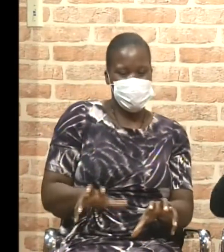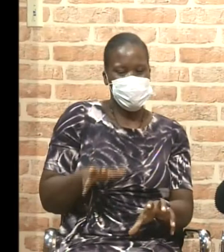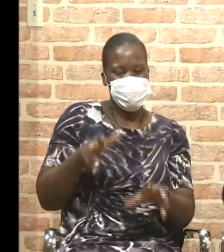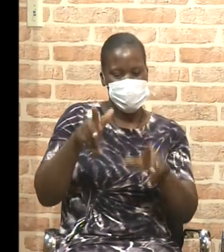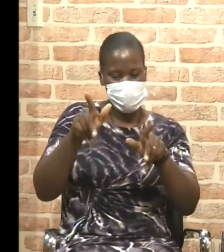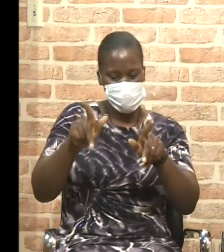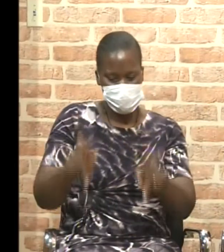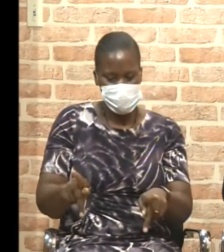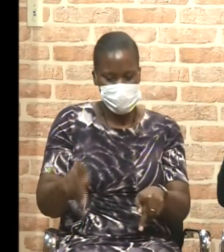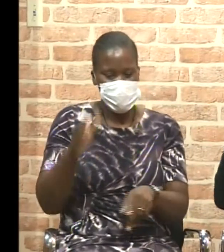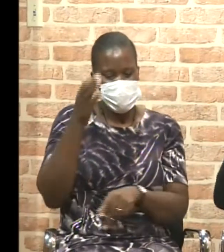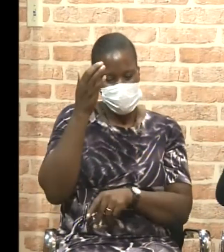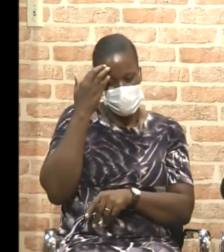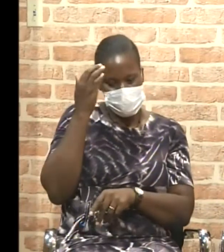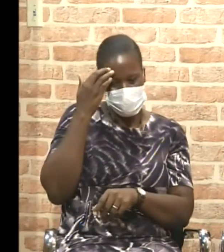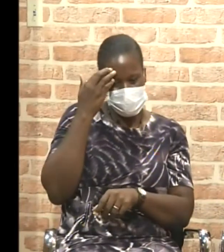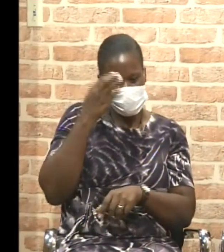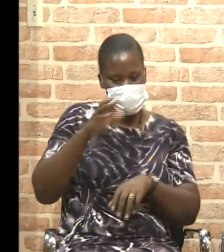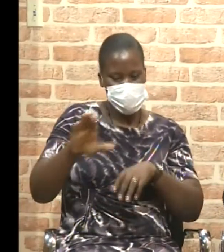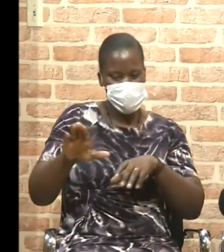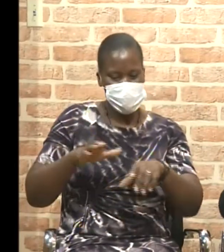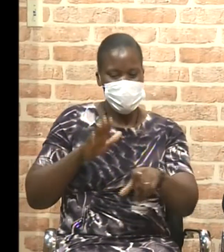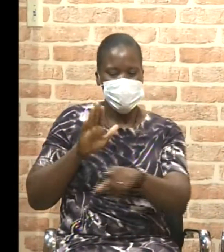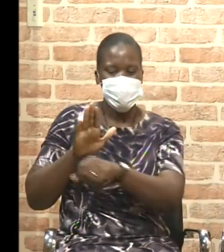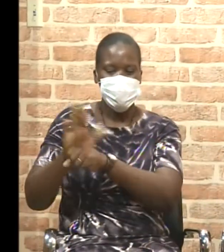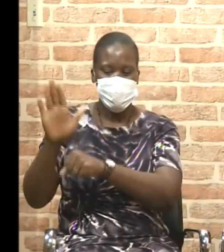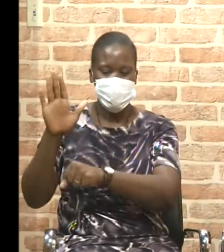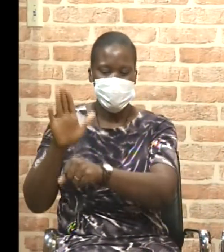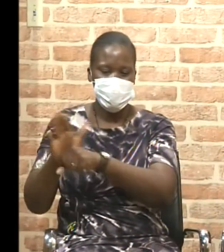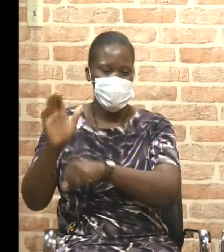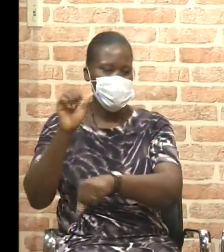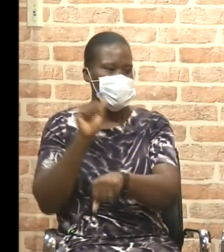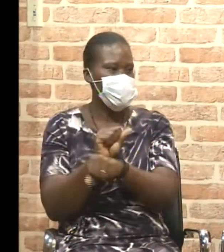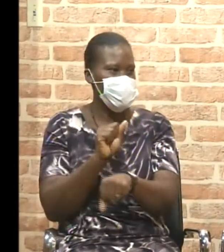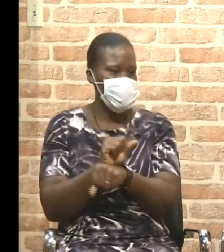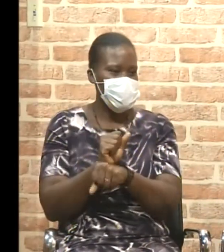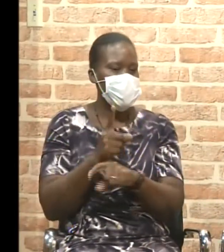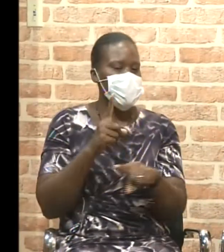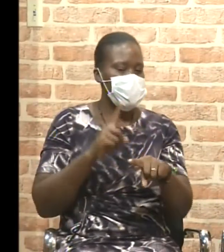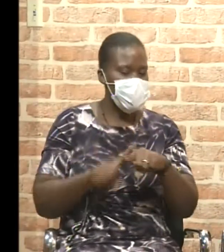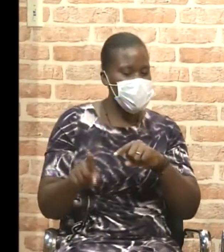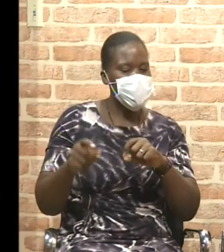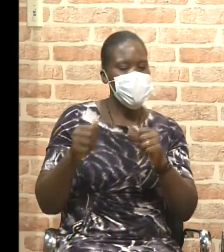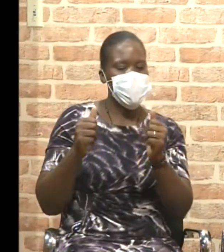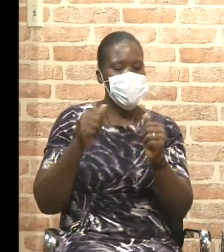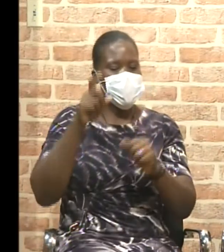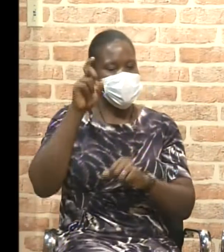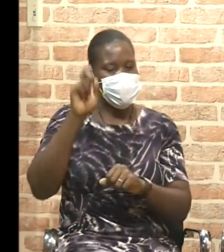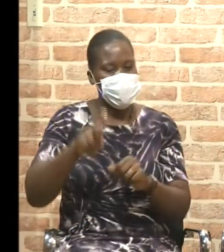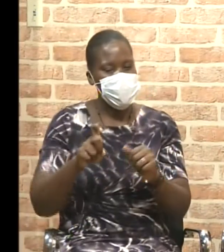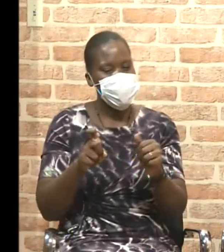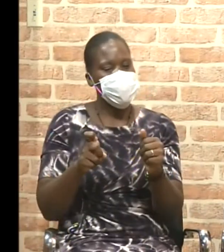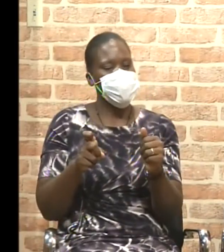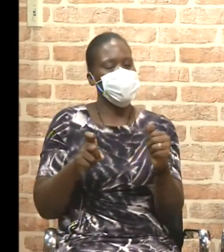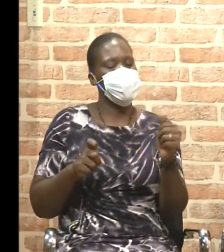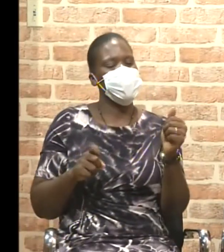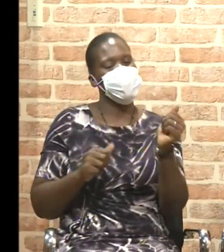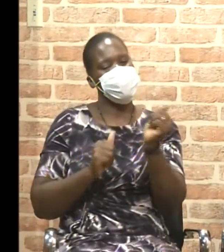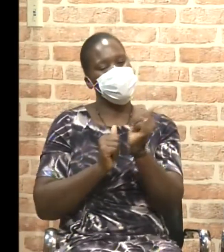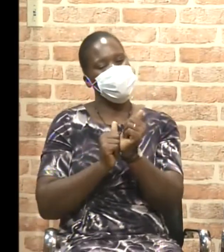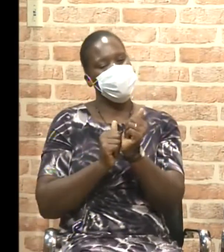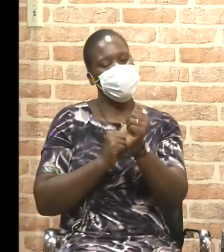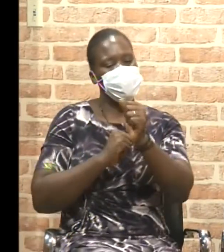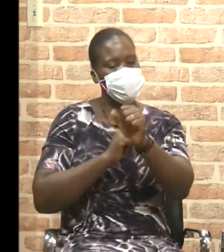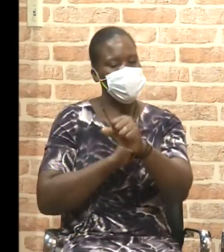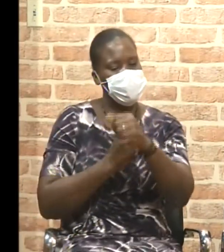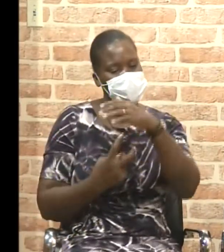apprenions à remplir l'autre institution parce que nous ne sommes pas capables de tout. Mais c'est pour faire le pont pour vous. Le pont. Maintenant, et récemment, nous